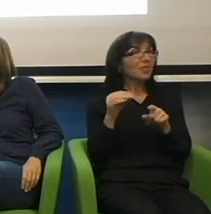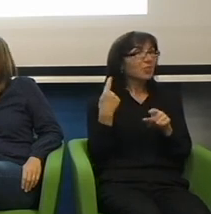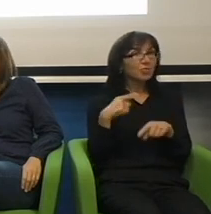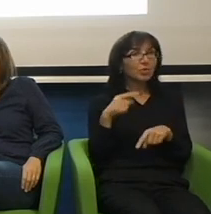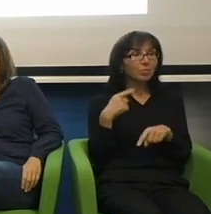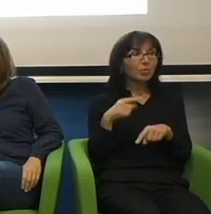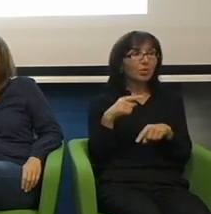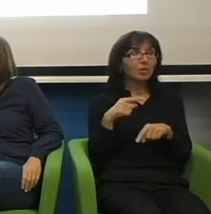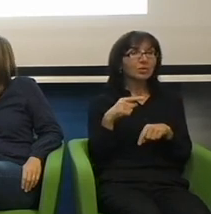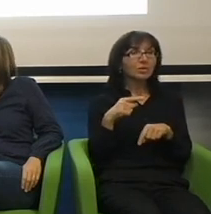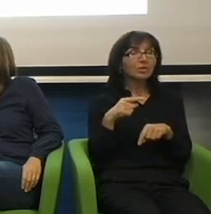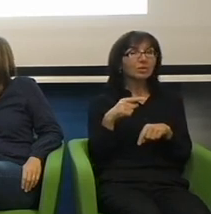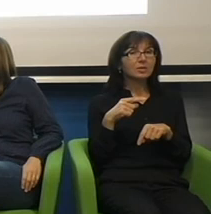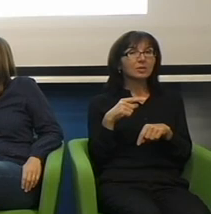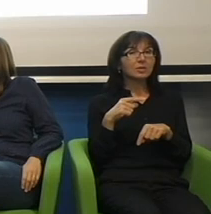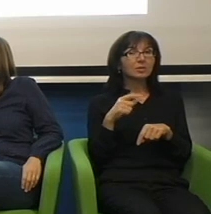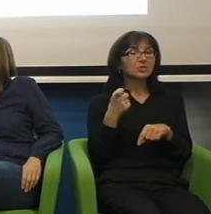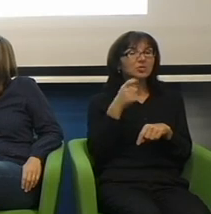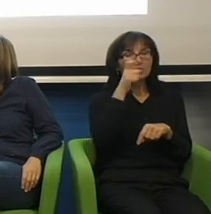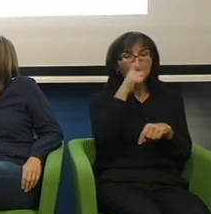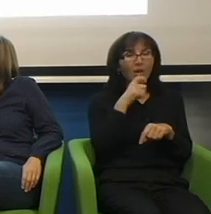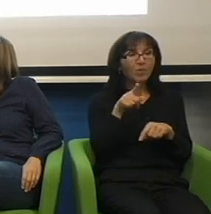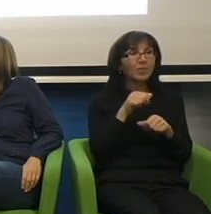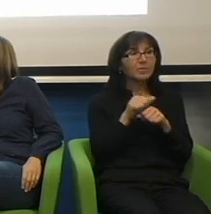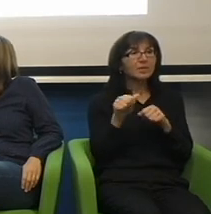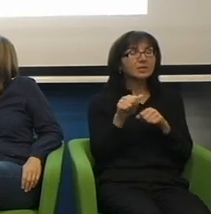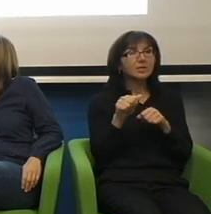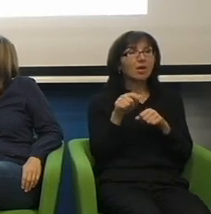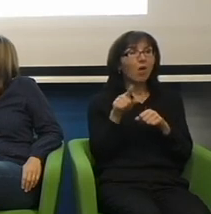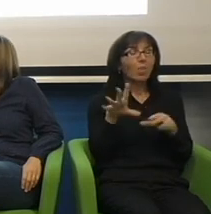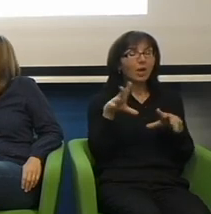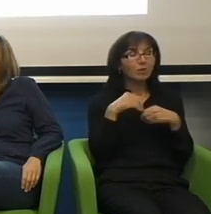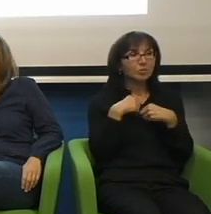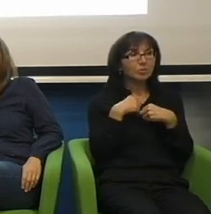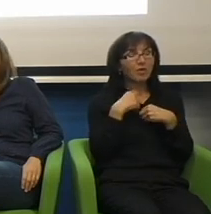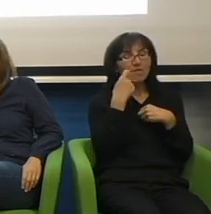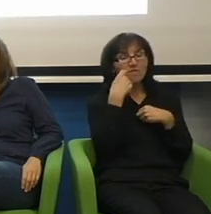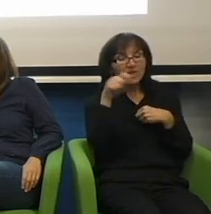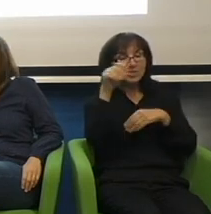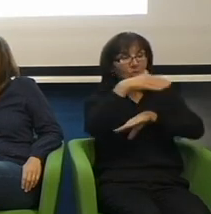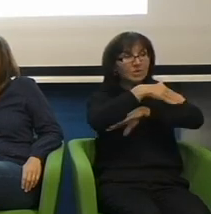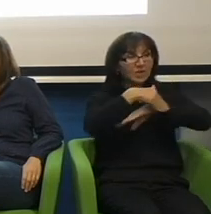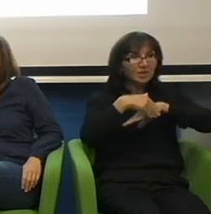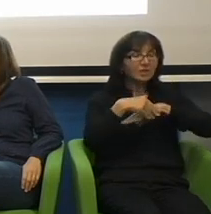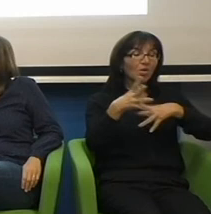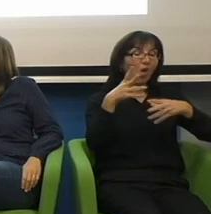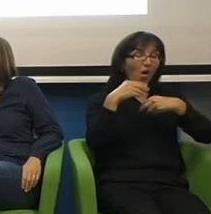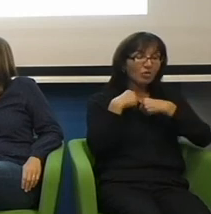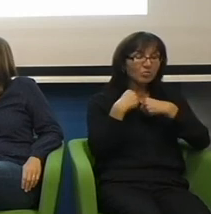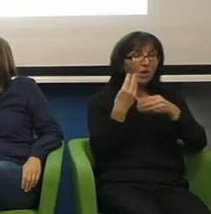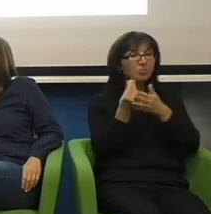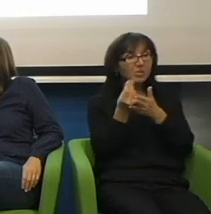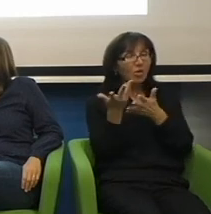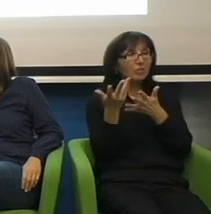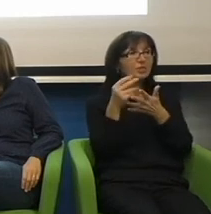że... Znaczy jej mówi, że to coś złego w tym jest. Absolutnie nie ma. Ona dostawała, wyjeżdżała za granicę, dostawała diety, honoraria.